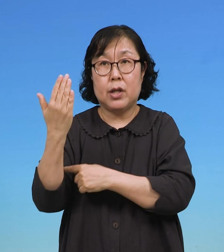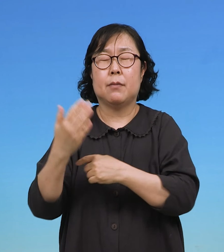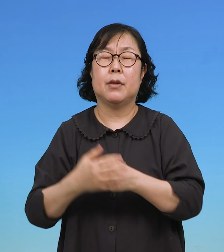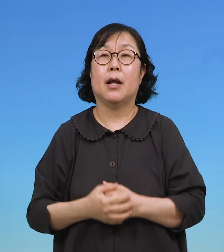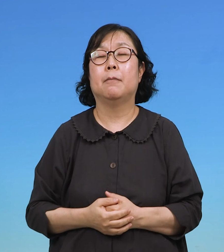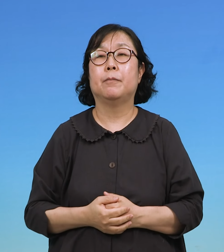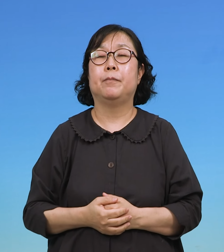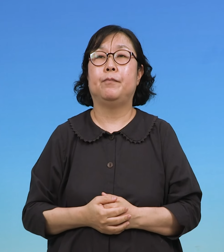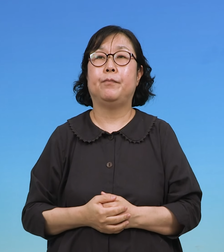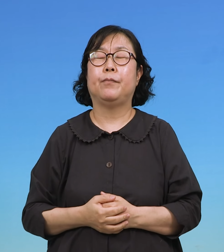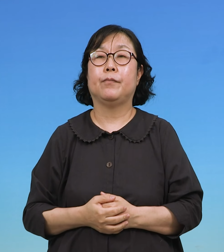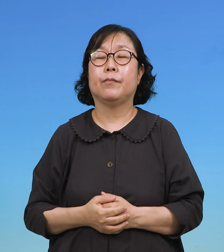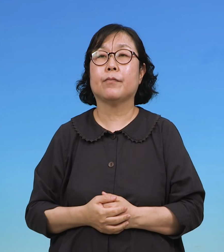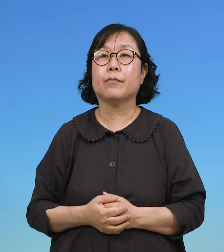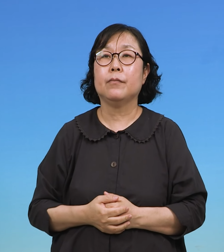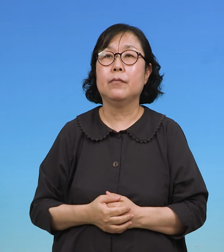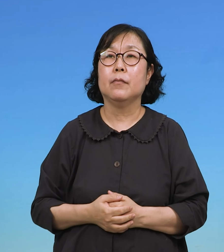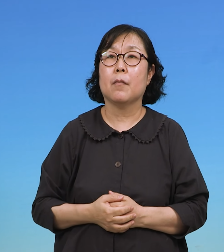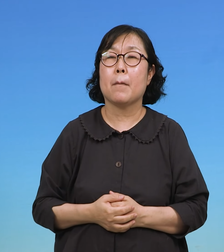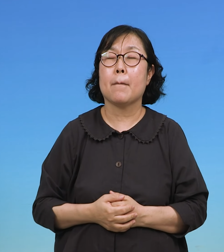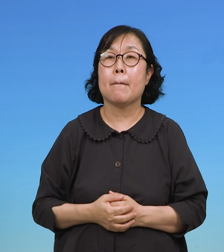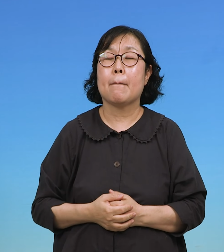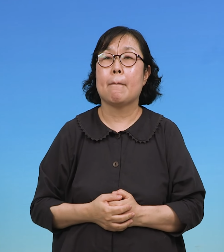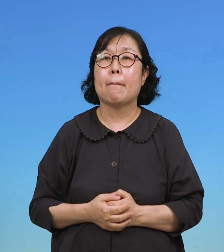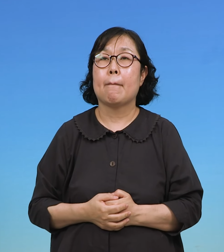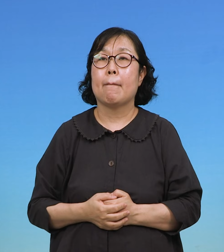이게 제가 깨달은 말씀이에요.